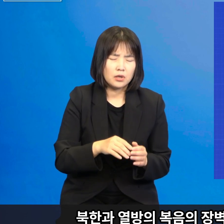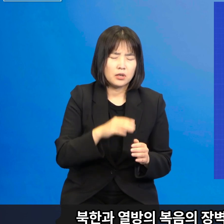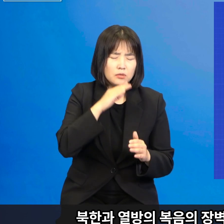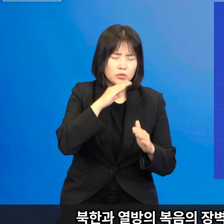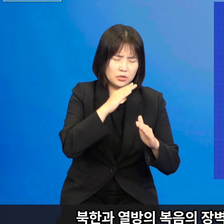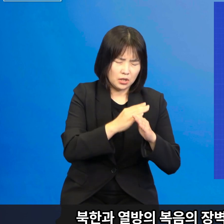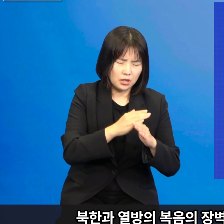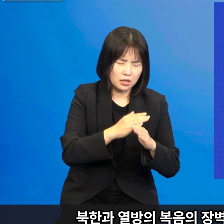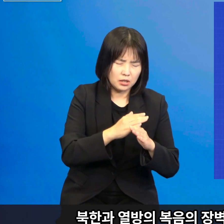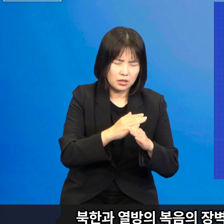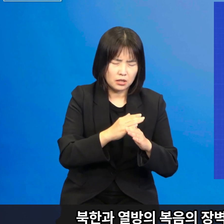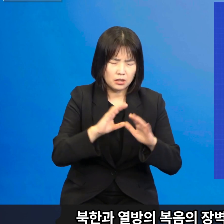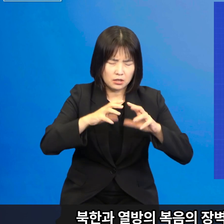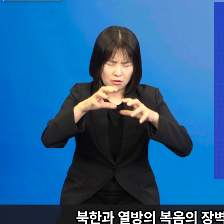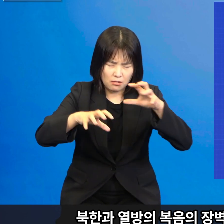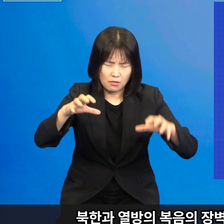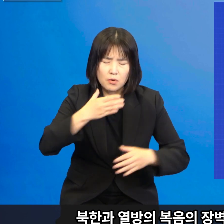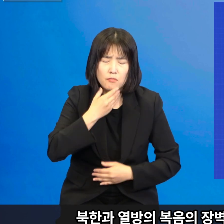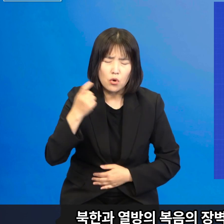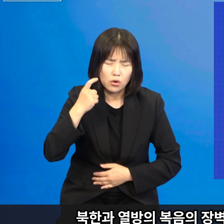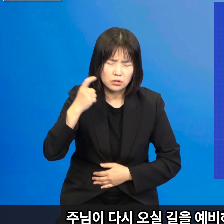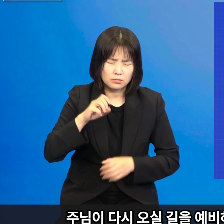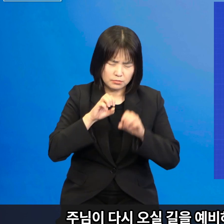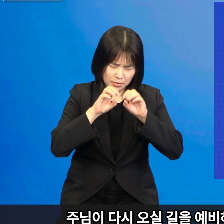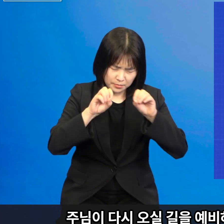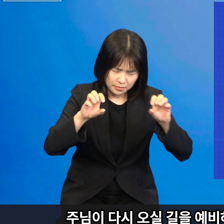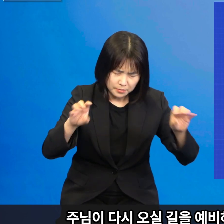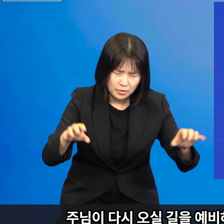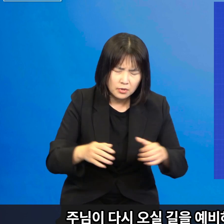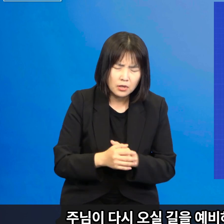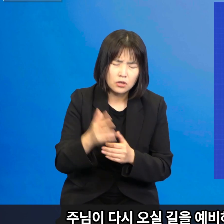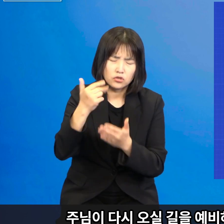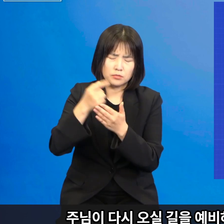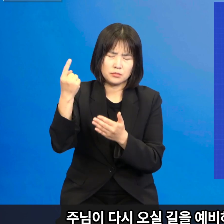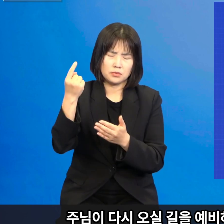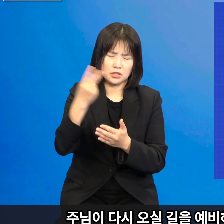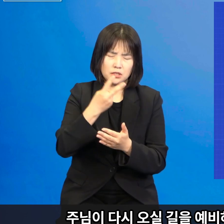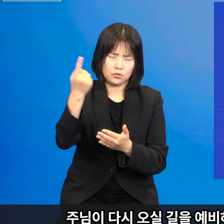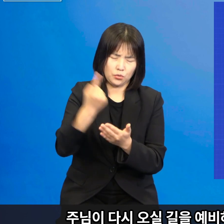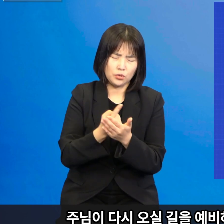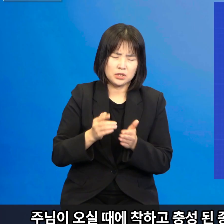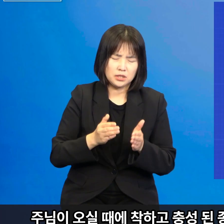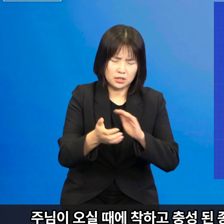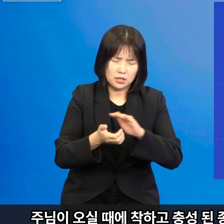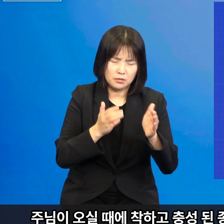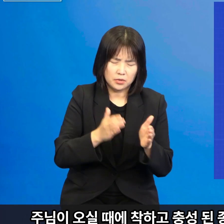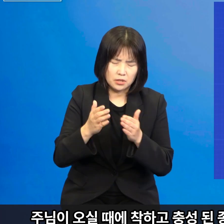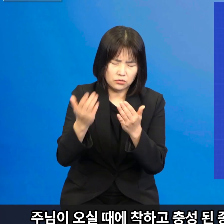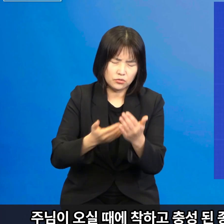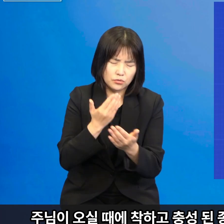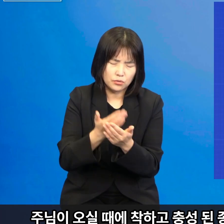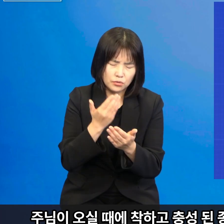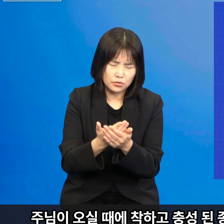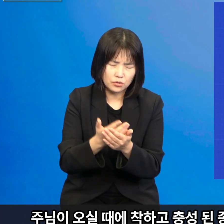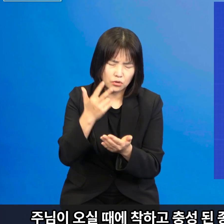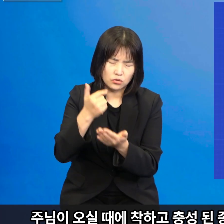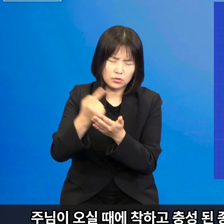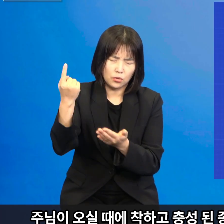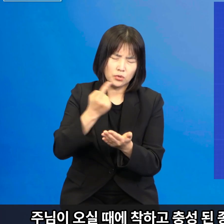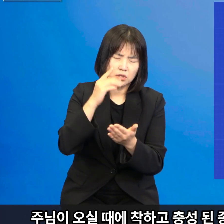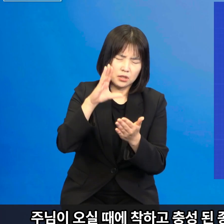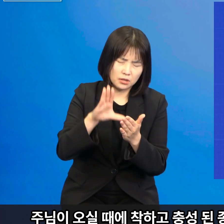열방의 복음의 장벽이 하나님 무너지고 펼쳐서 주님이 다시 오실 길을 예비하는 자들이 되게 하여 주시며, 주님이 오실 때에